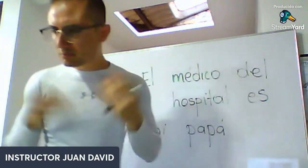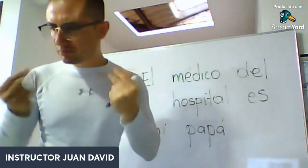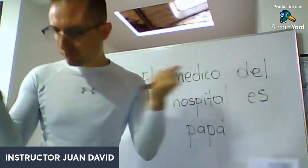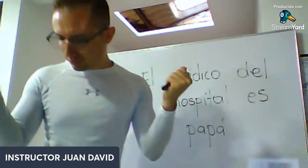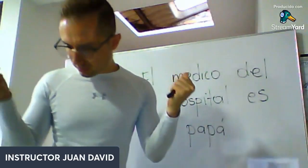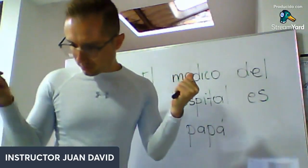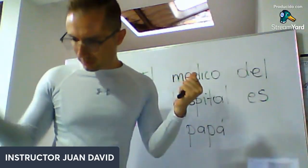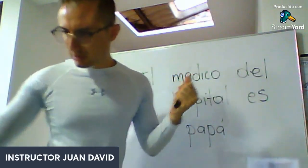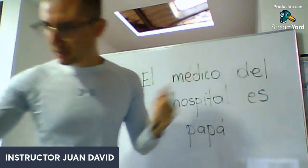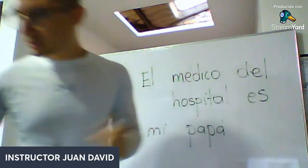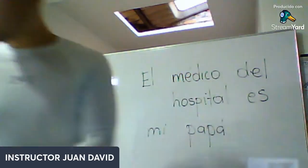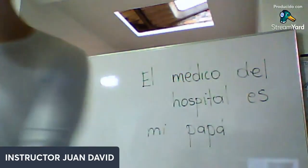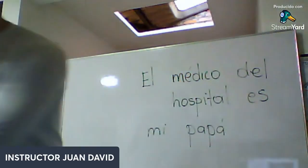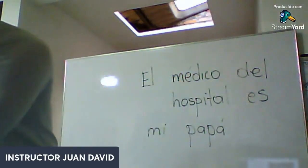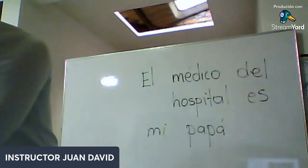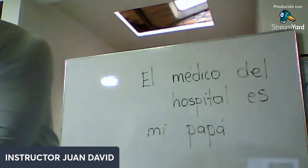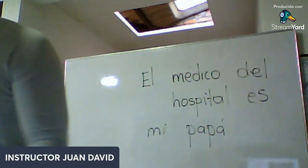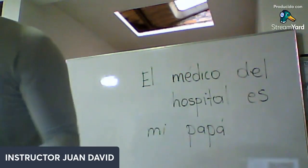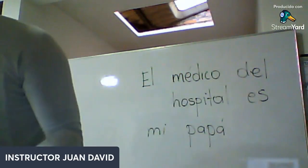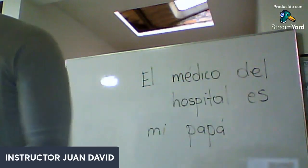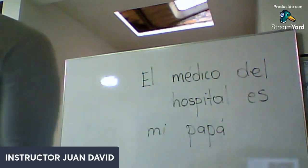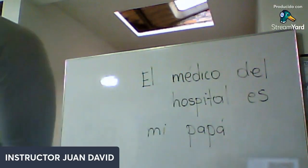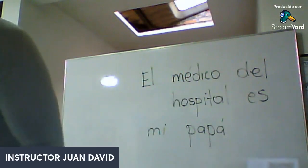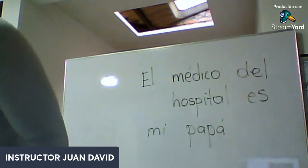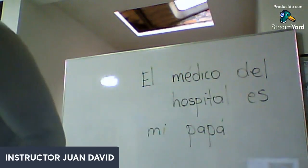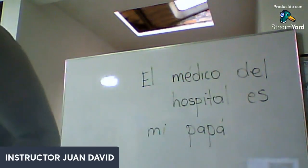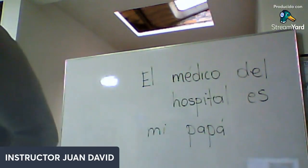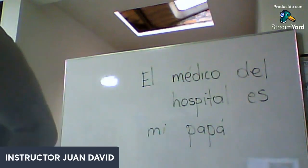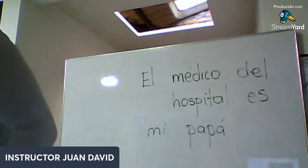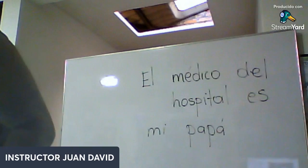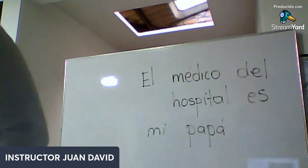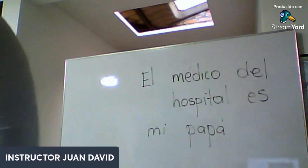a ver el marcador rojo lo tengo por aquí se me desapareció